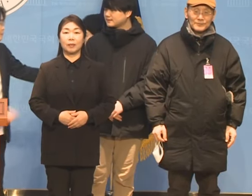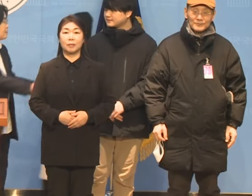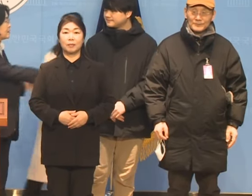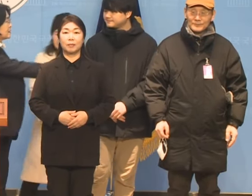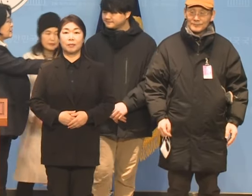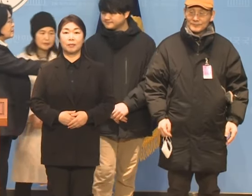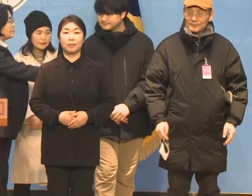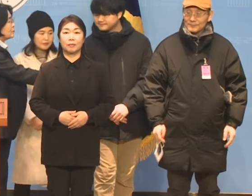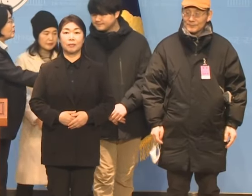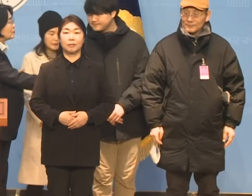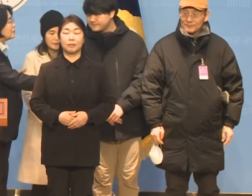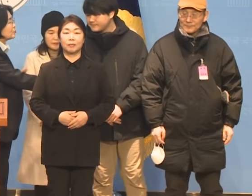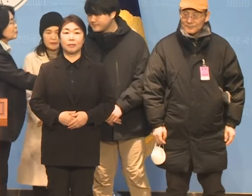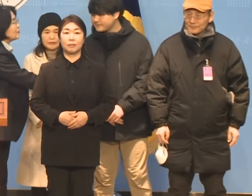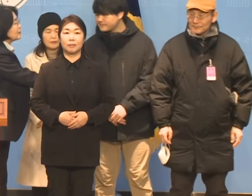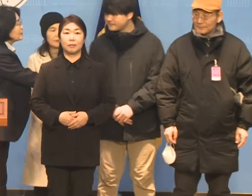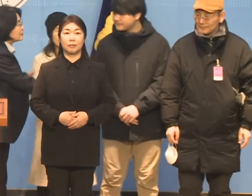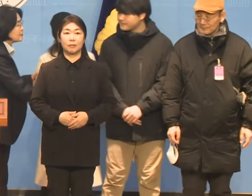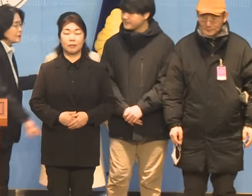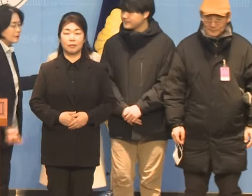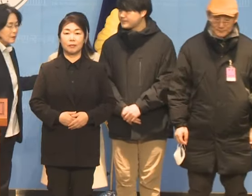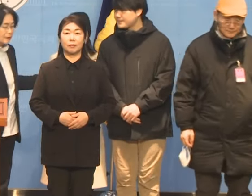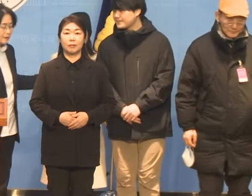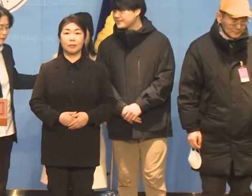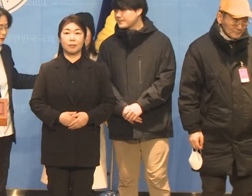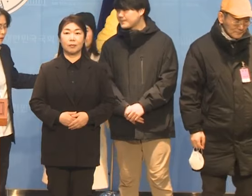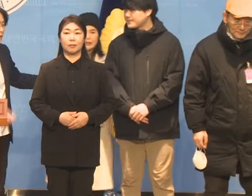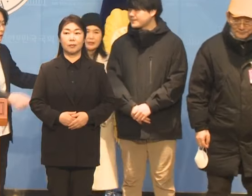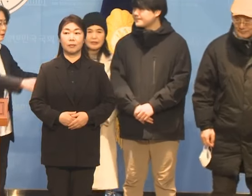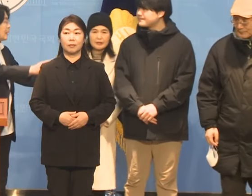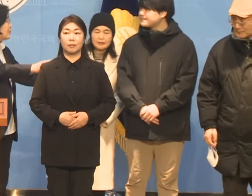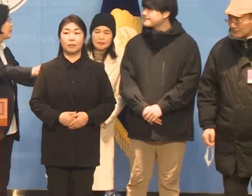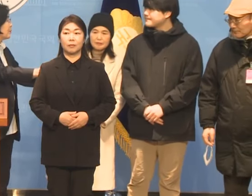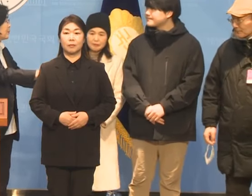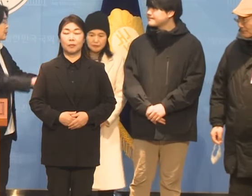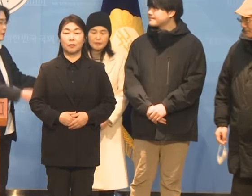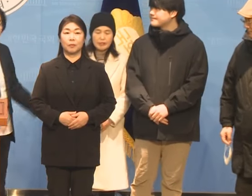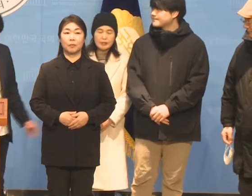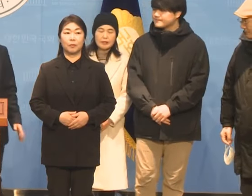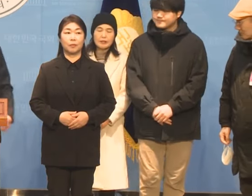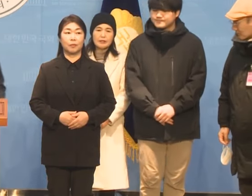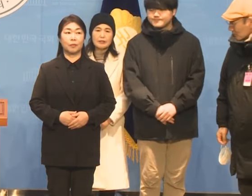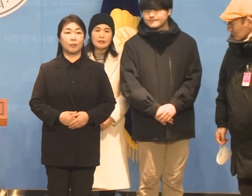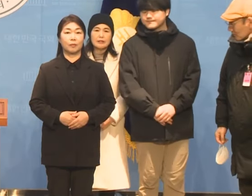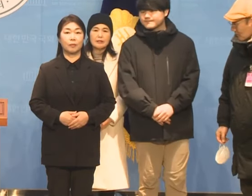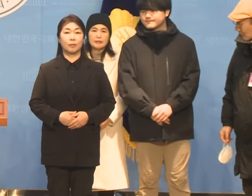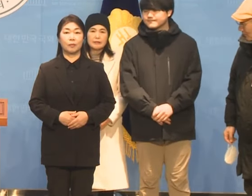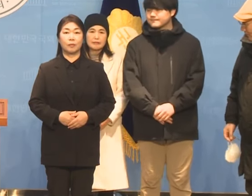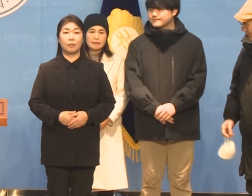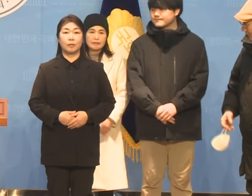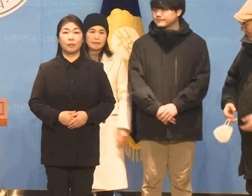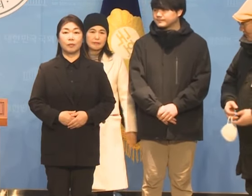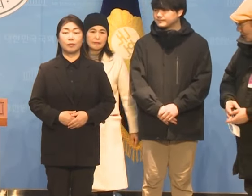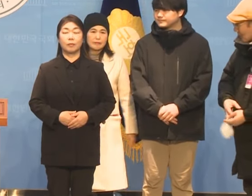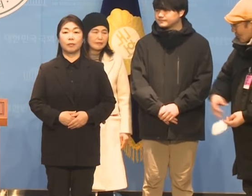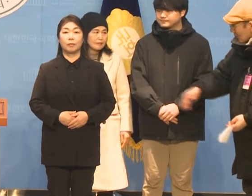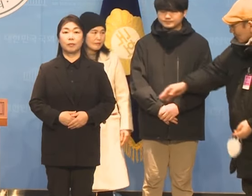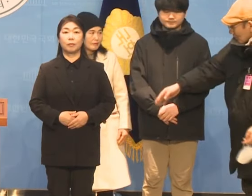조금 한 발씩 왼쪽으로 조금만 더 하시죠. 여기 안 보여서 그래.